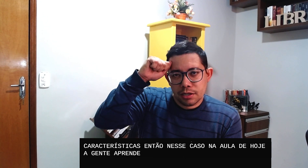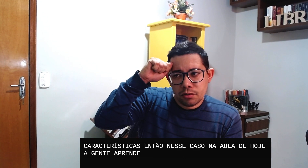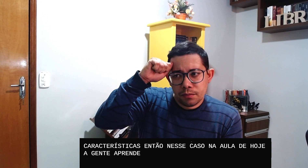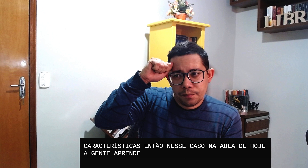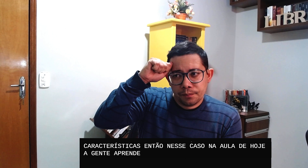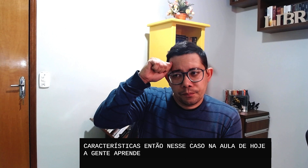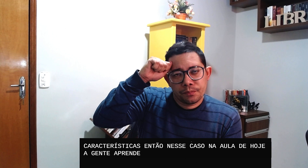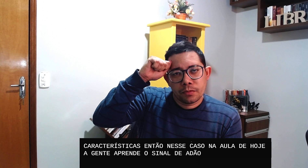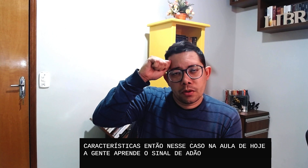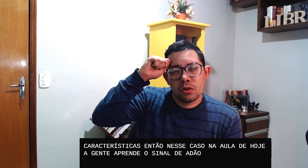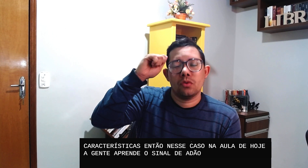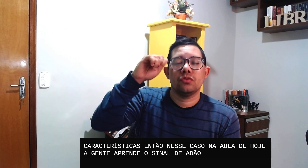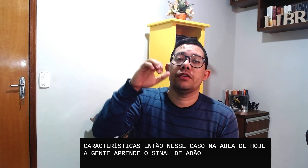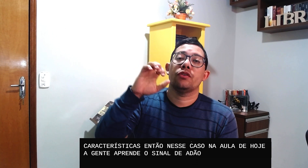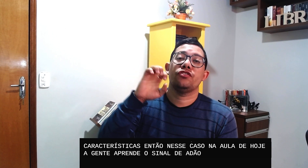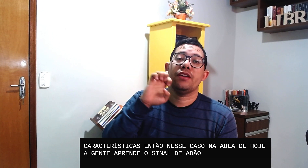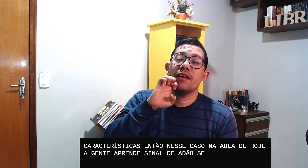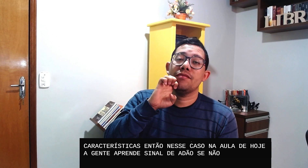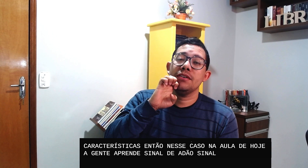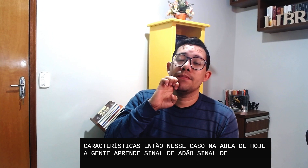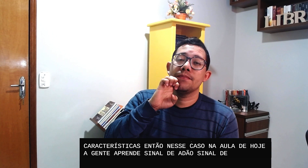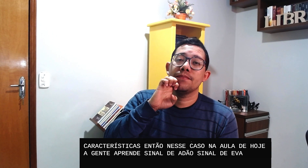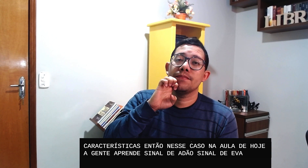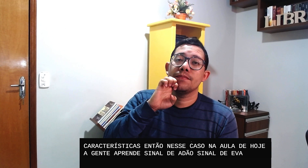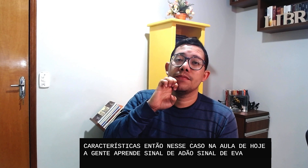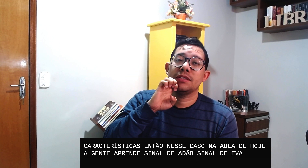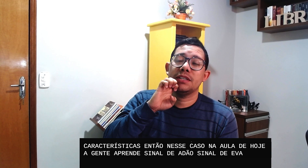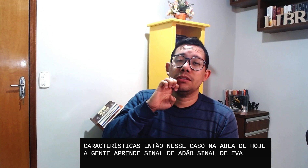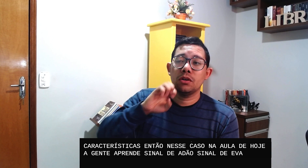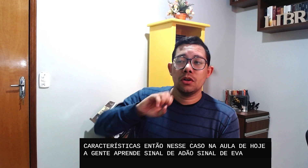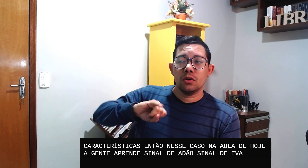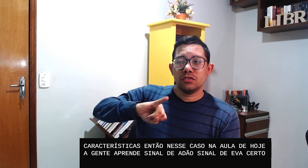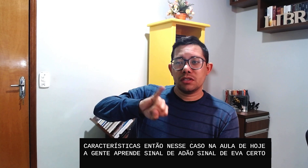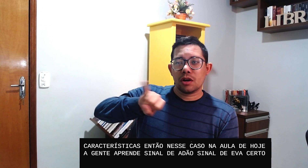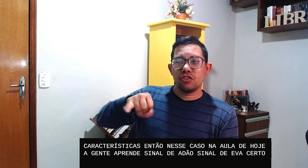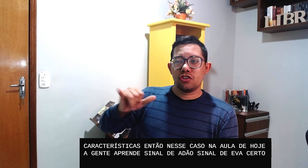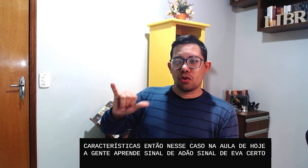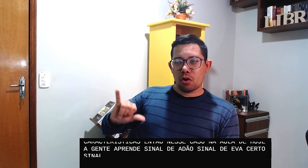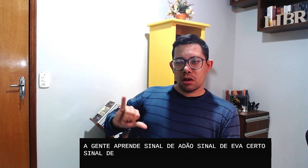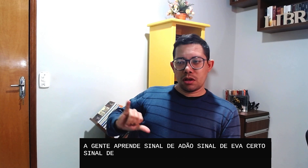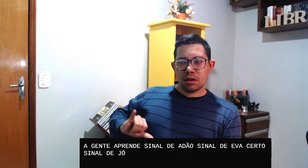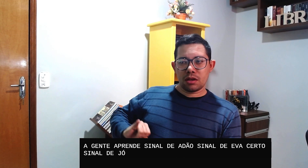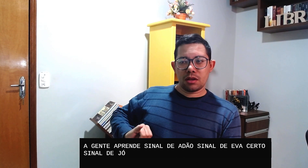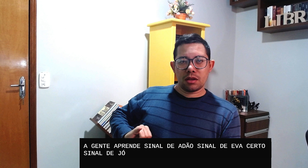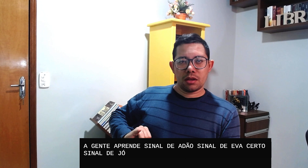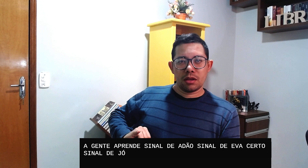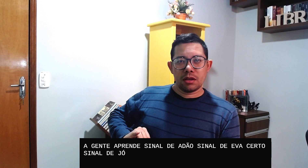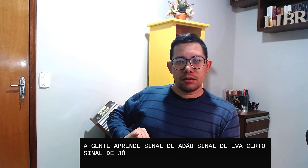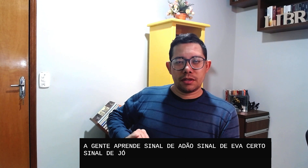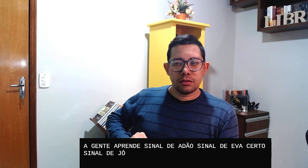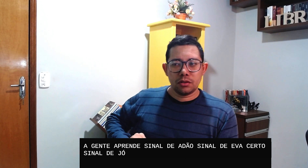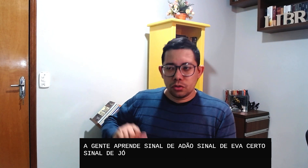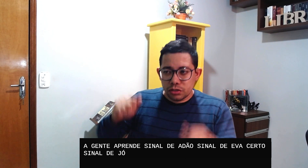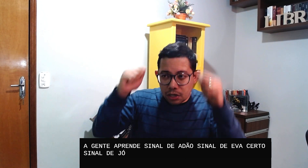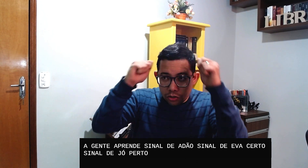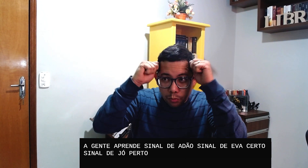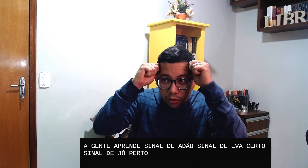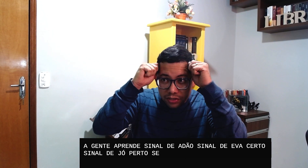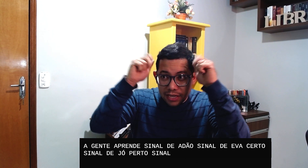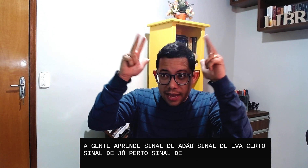Adão, sinal de Eva, certo? Sinal de Jó, certo? Sinal de Moisés.